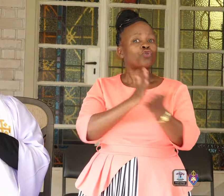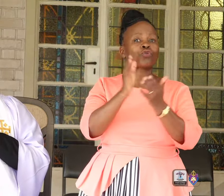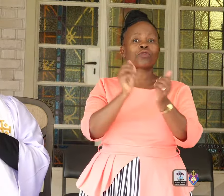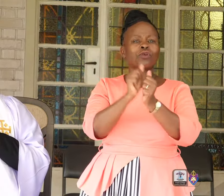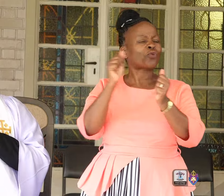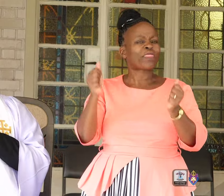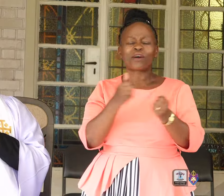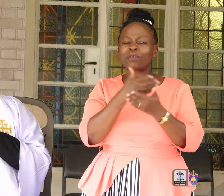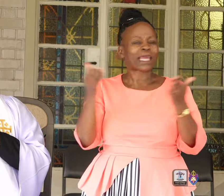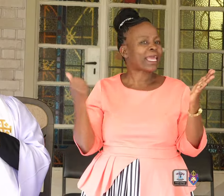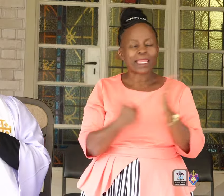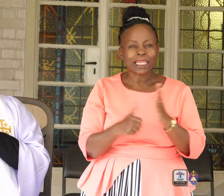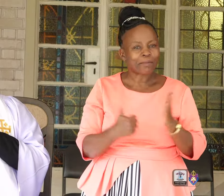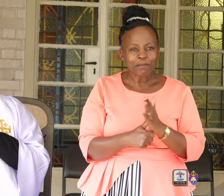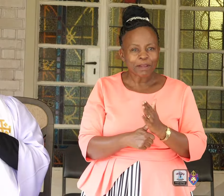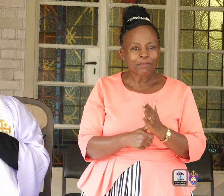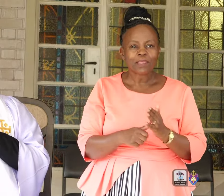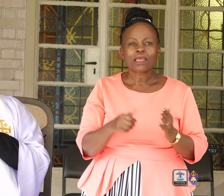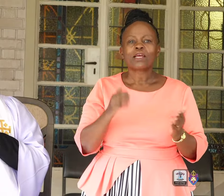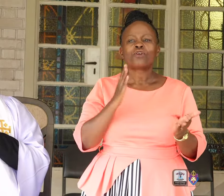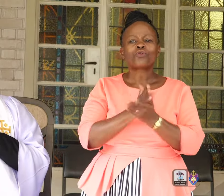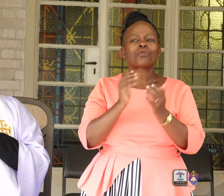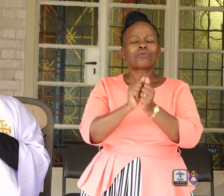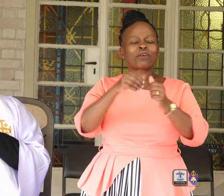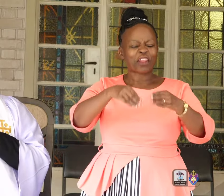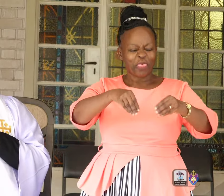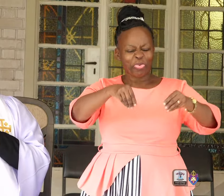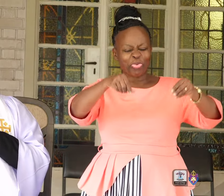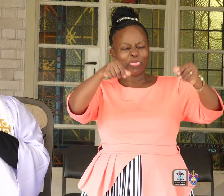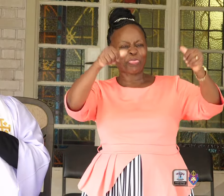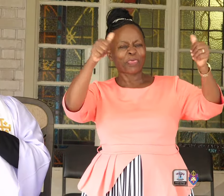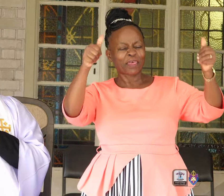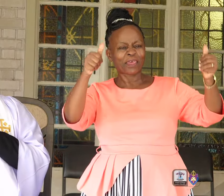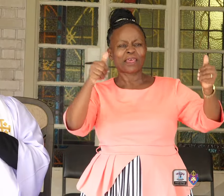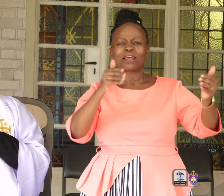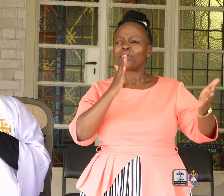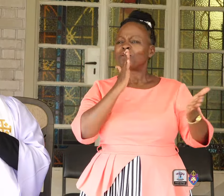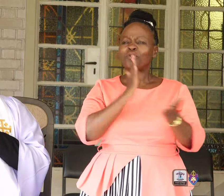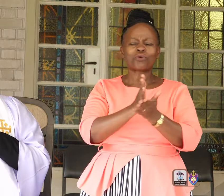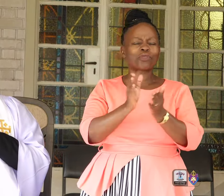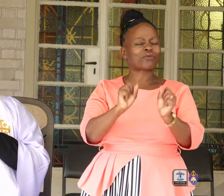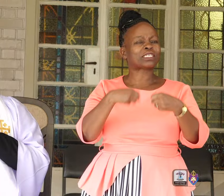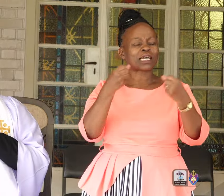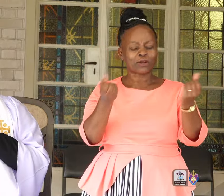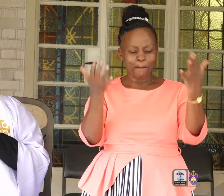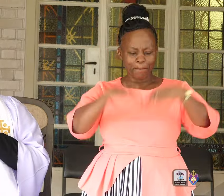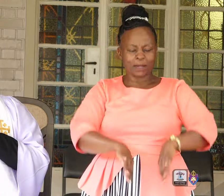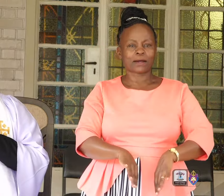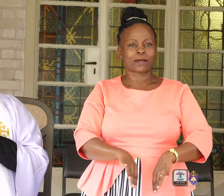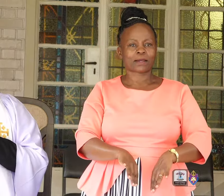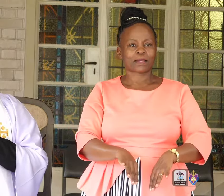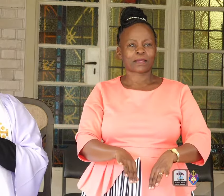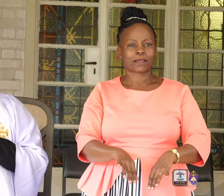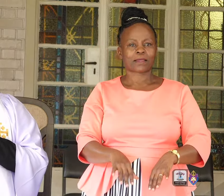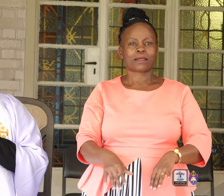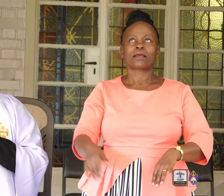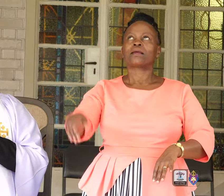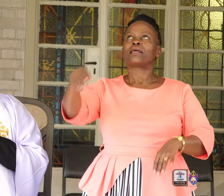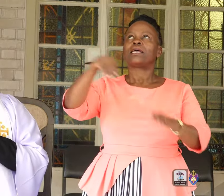kko, amazima agataliiko vvu, amazima agatalivuunikibwa gali mu